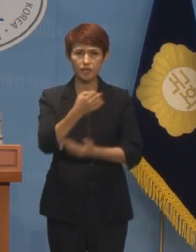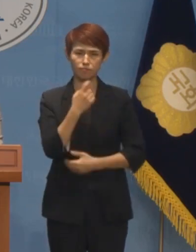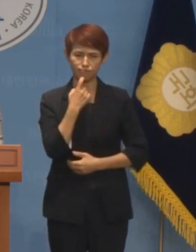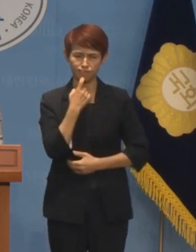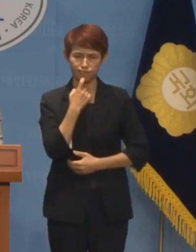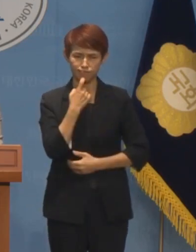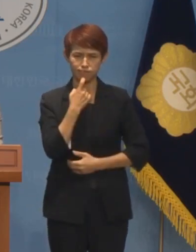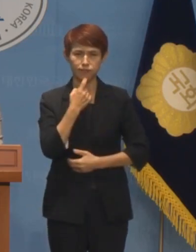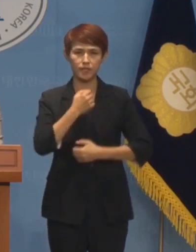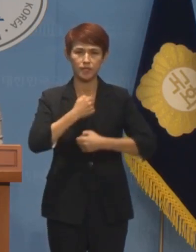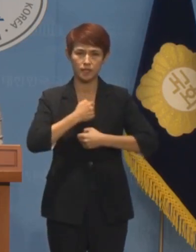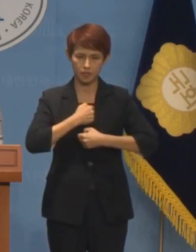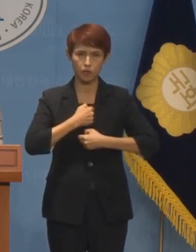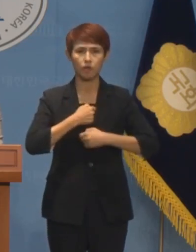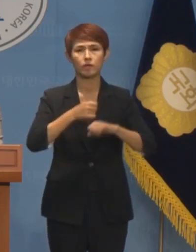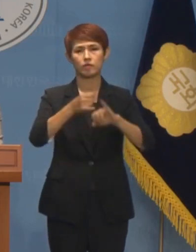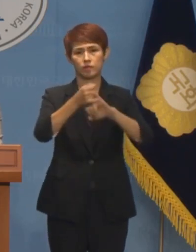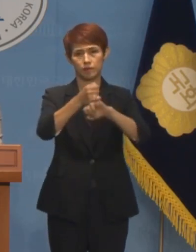끝까지 지키겠습니다.